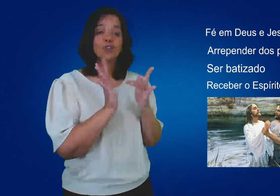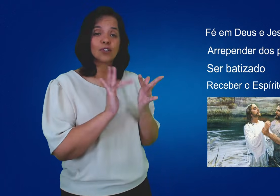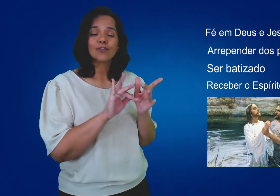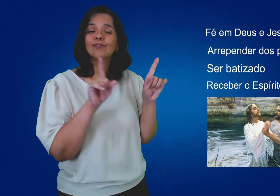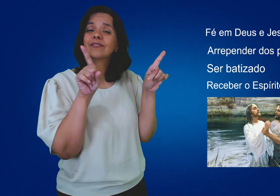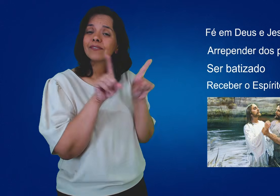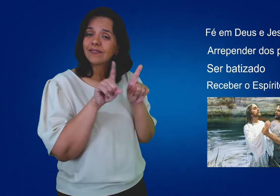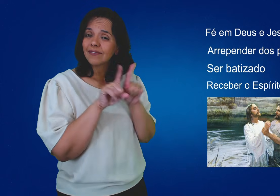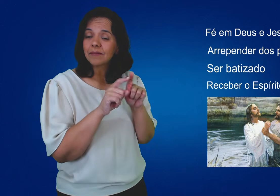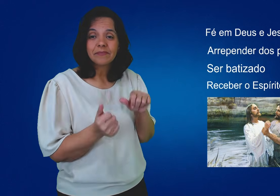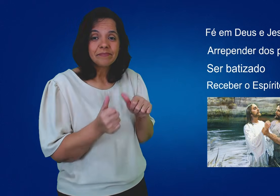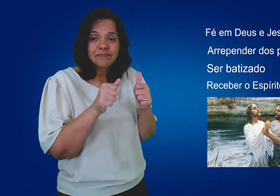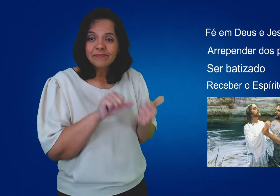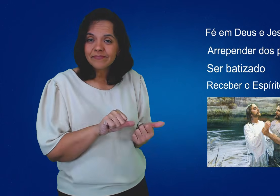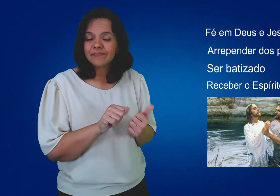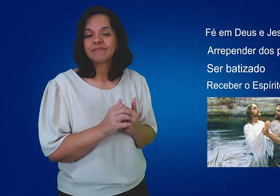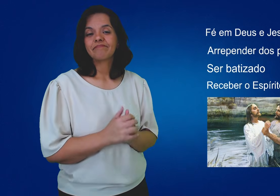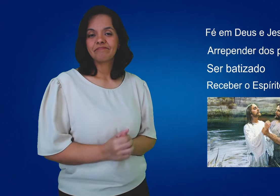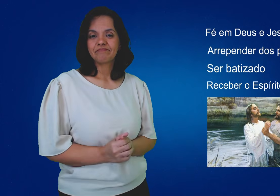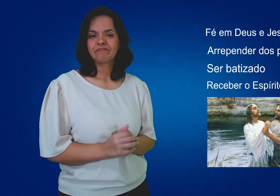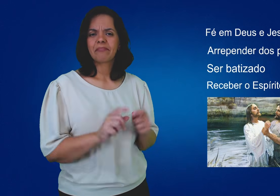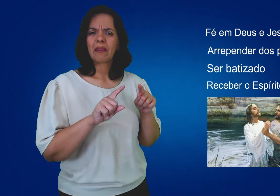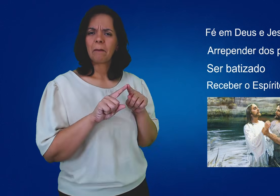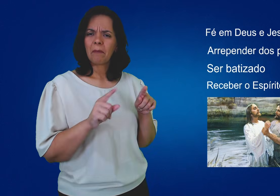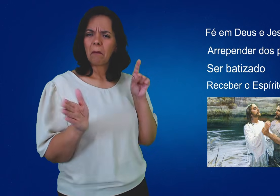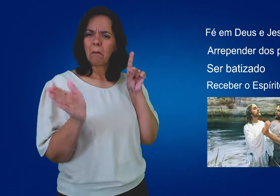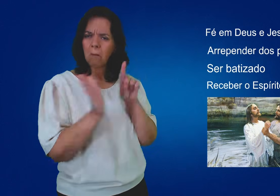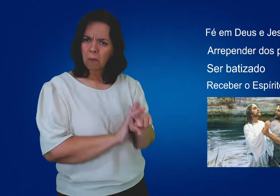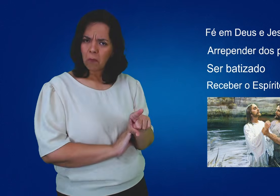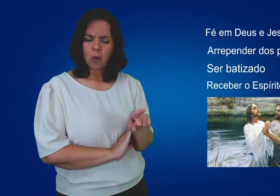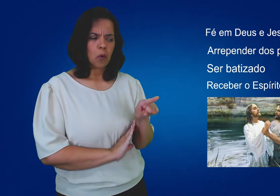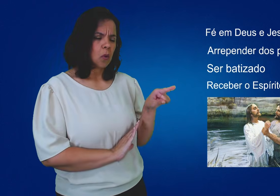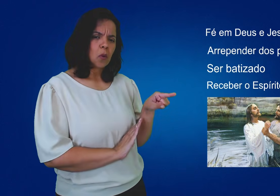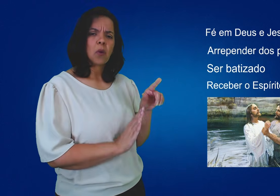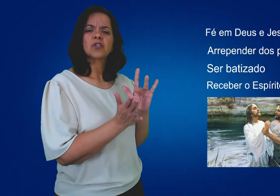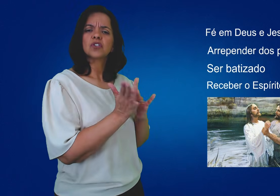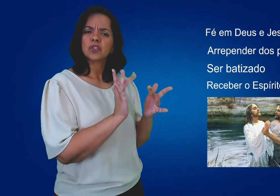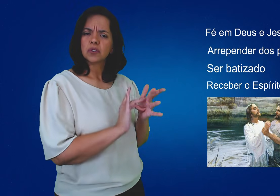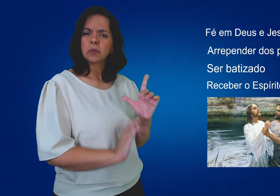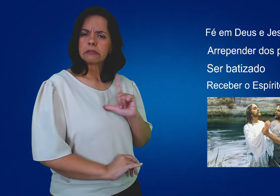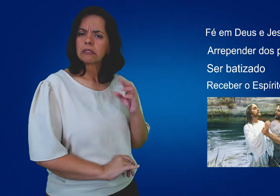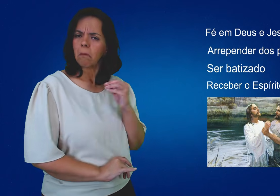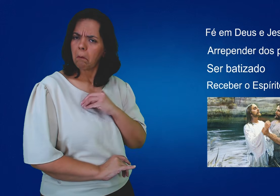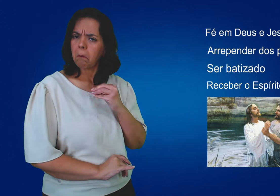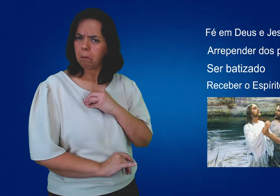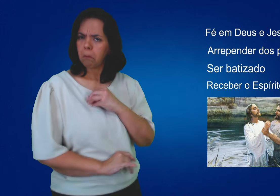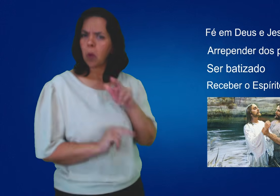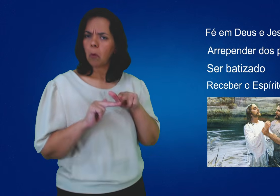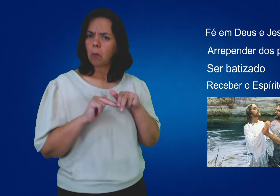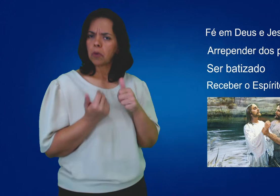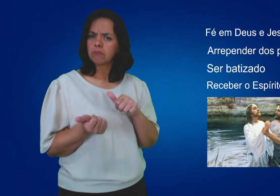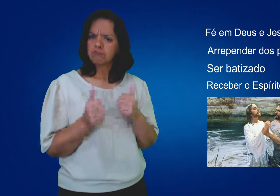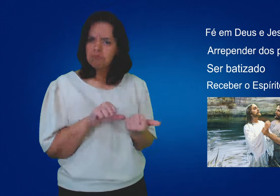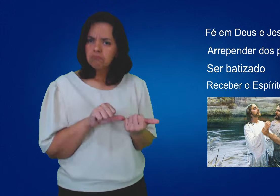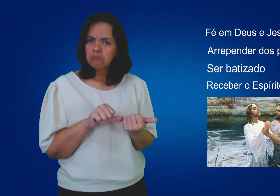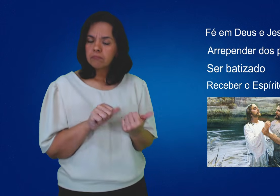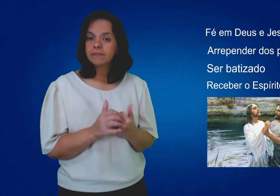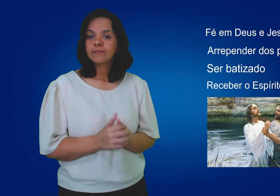Aqui é Jesus Cristo e ele também foi batizado. Mas eu pergunto para vocês, Jesus Cristo tinha